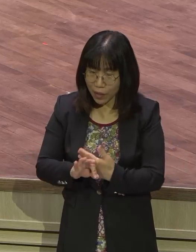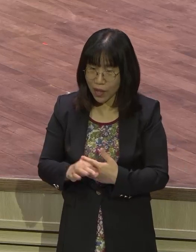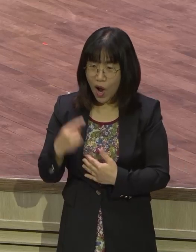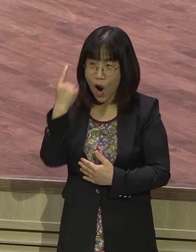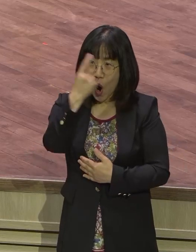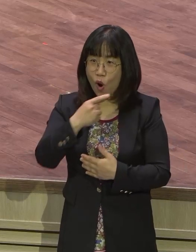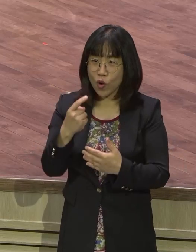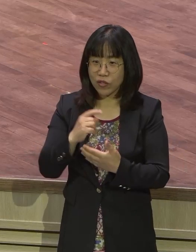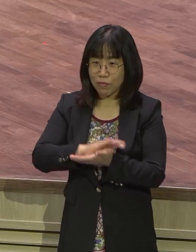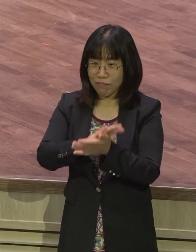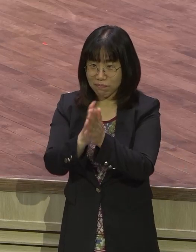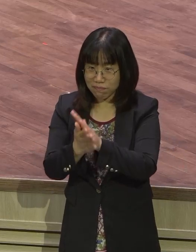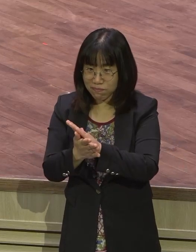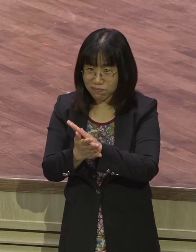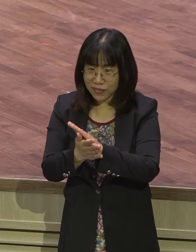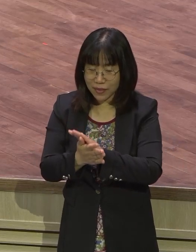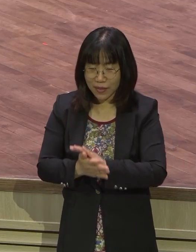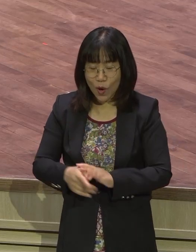아멘